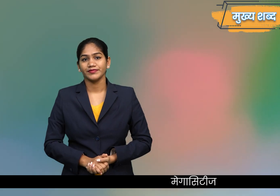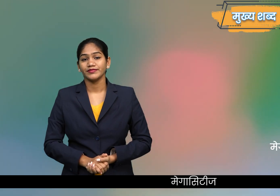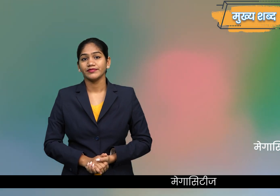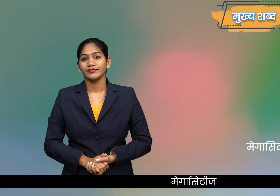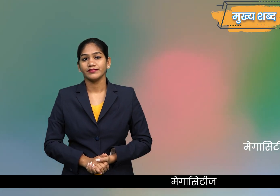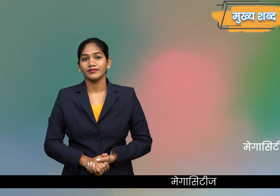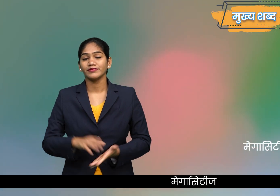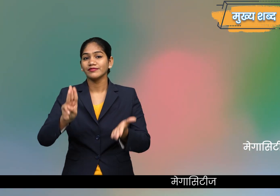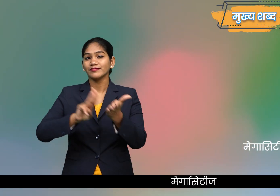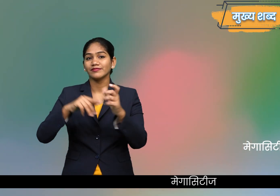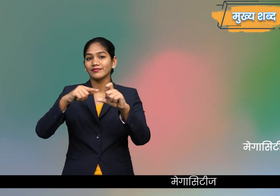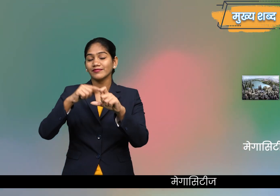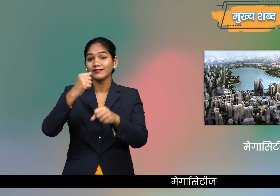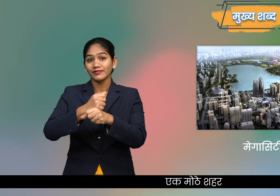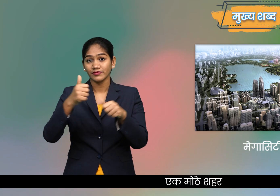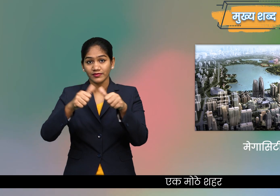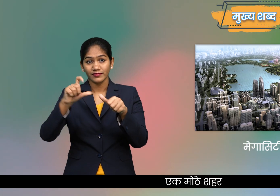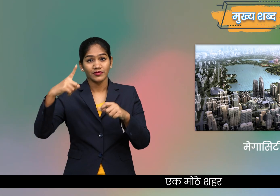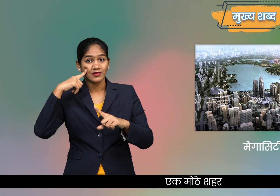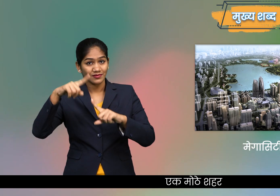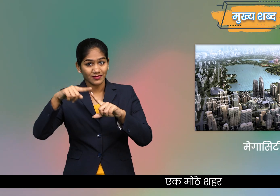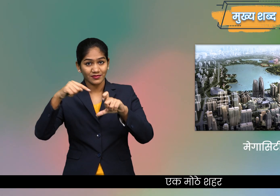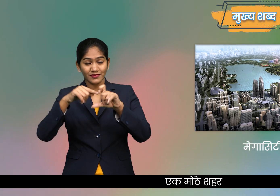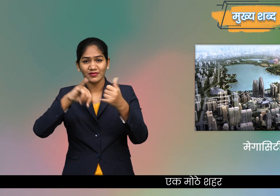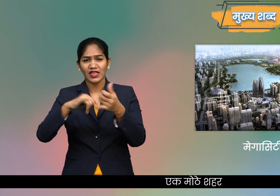मेगा सिटीज एक मोठे शहर.